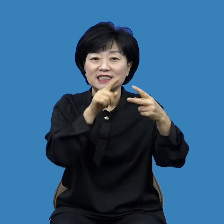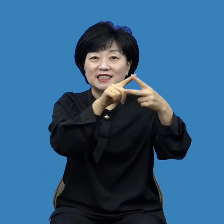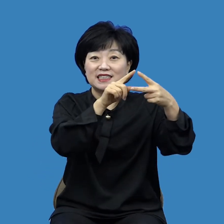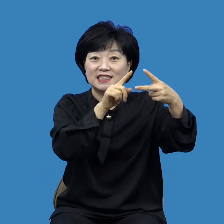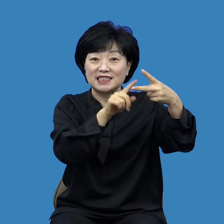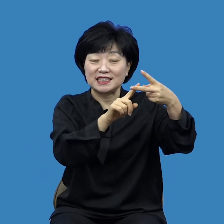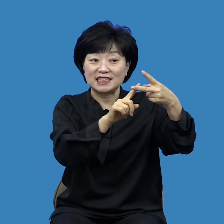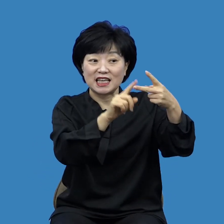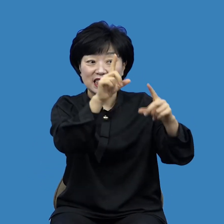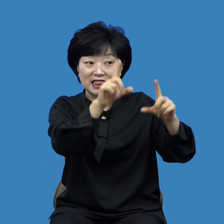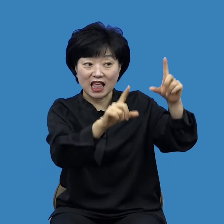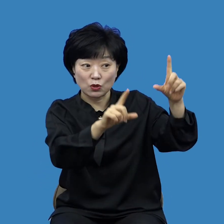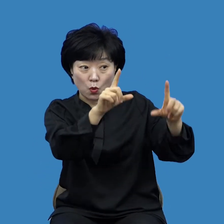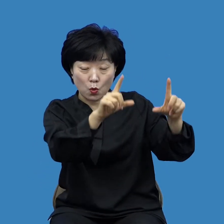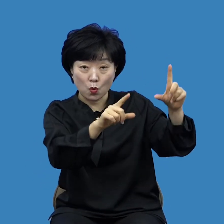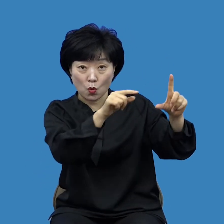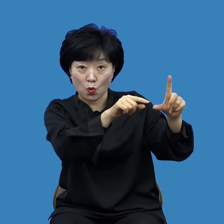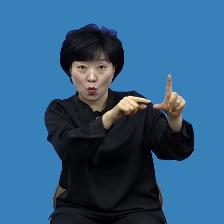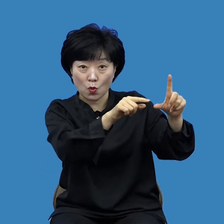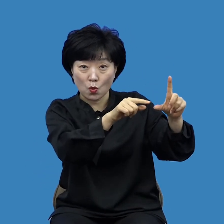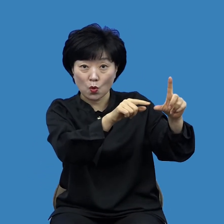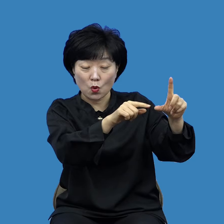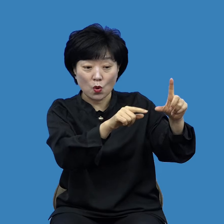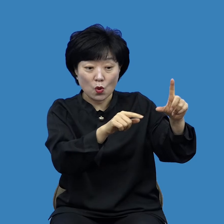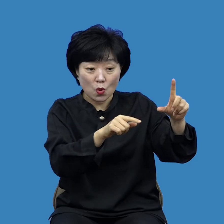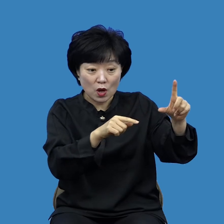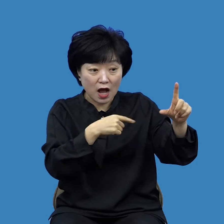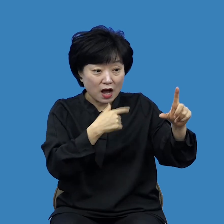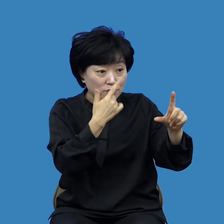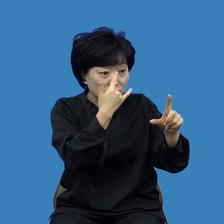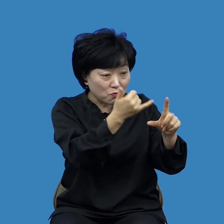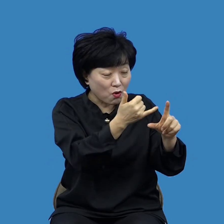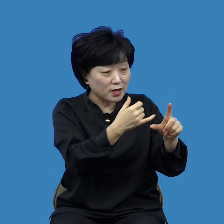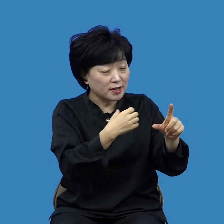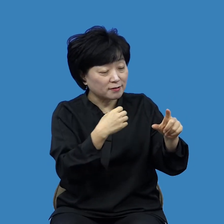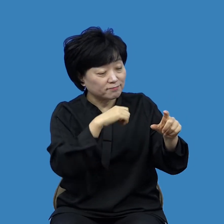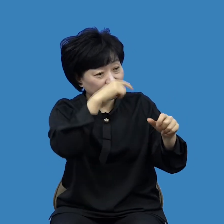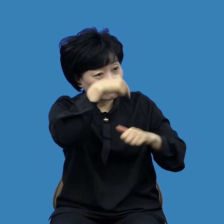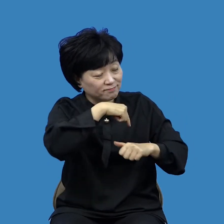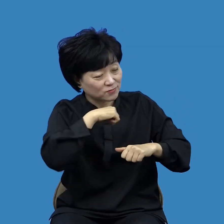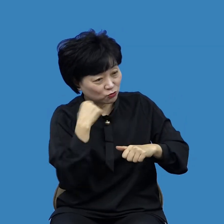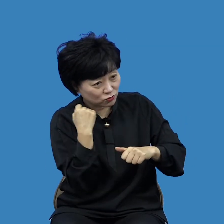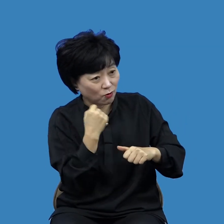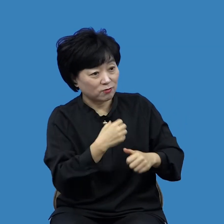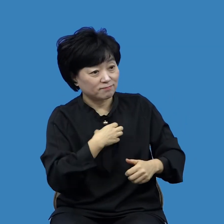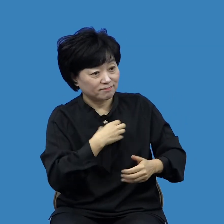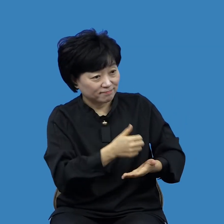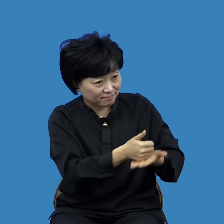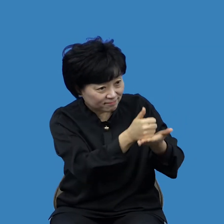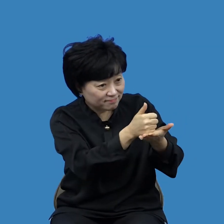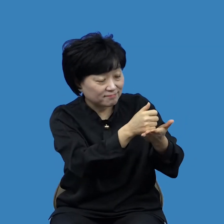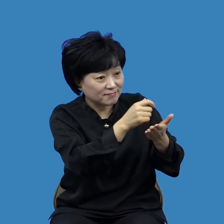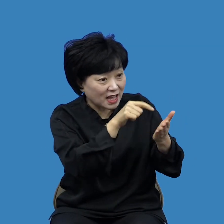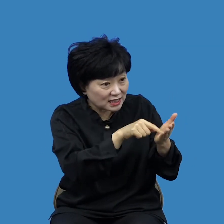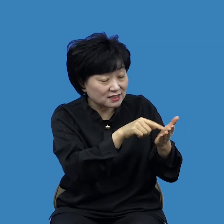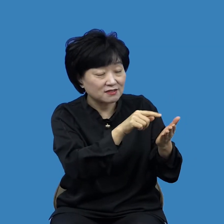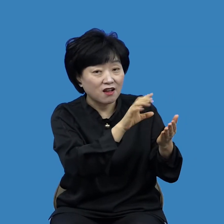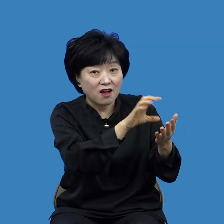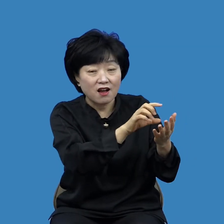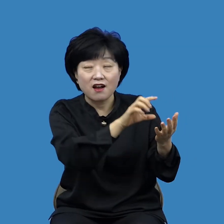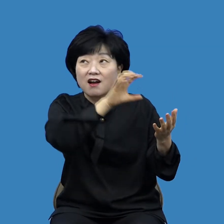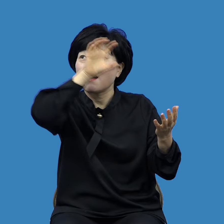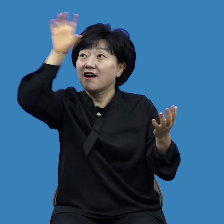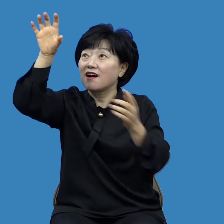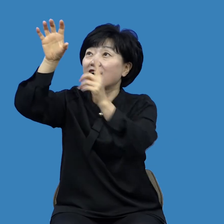태도가 사실은 부모뿐 아니라 하나님을 대하는 우리의 태도가 되기 때문에 그래요. 그래서 어려서부터 가정 안에서 순종하는